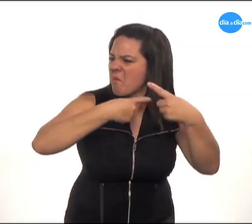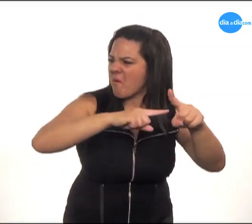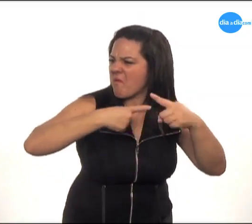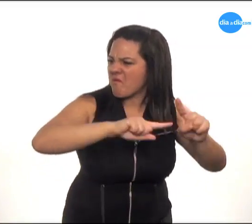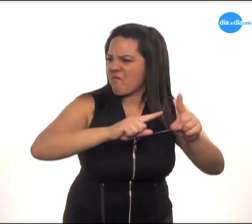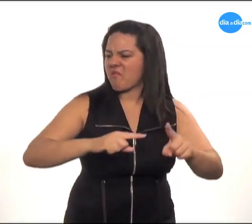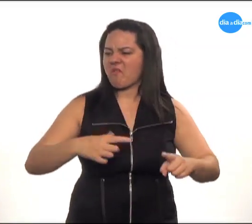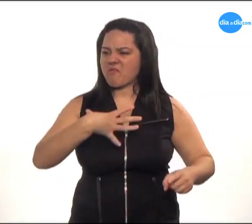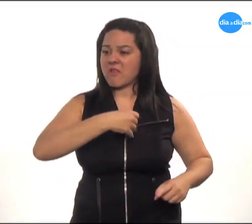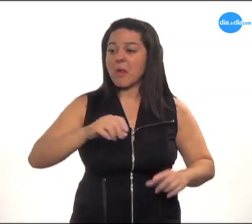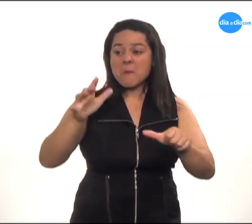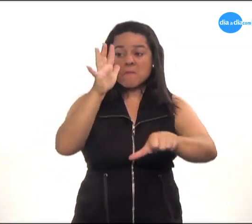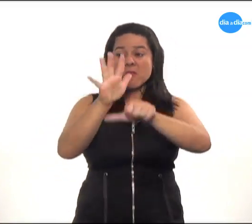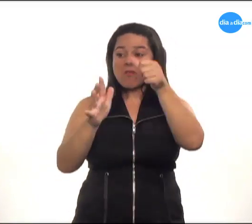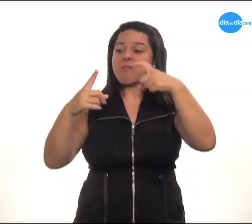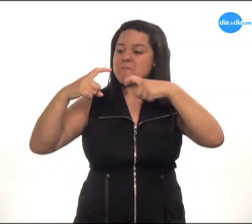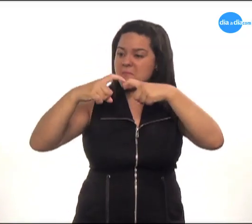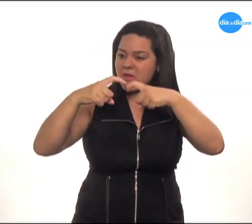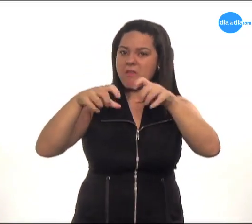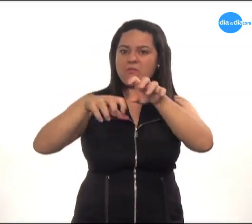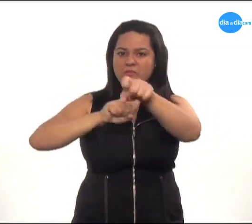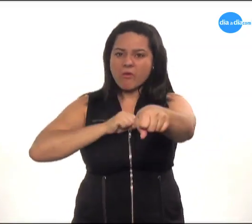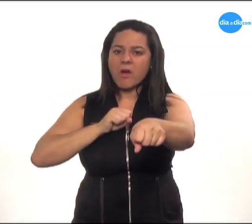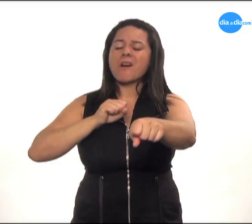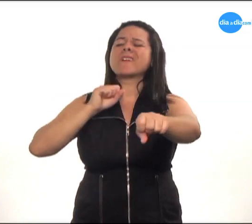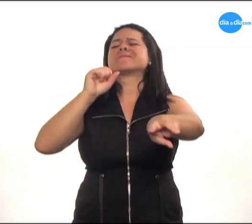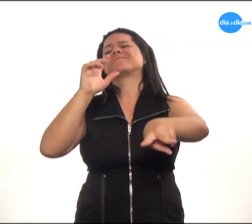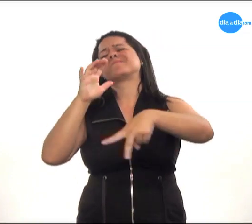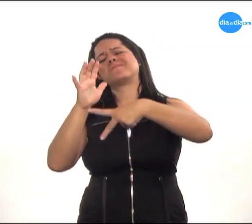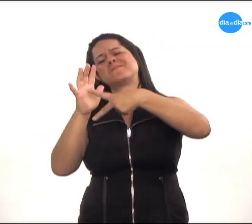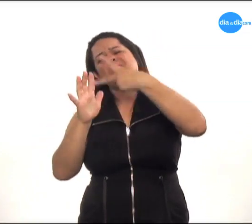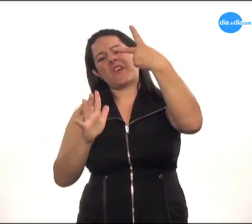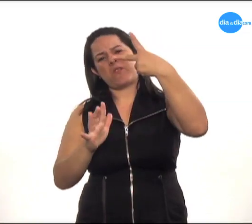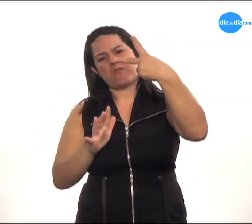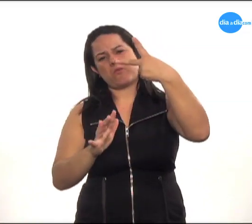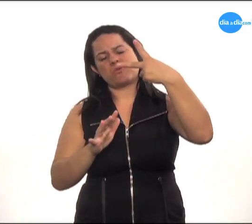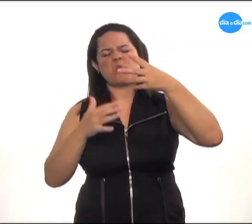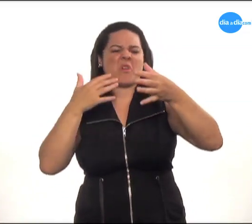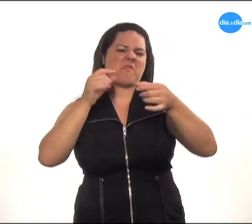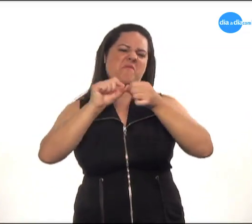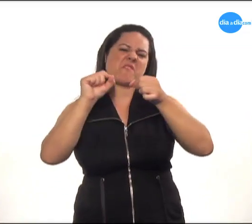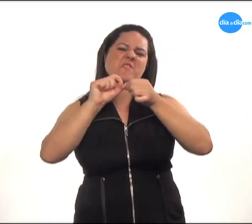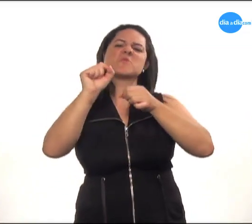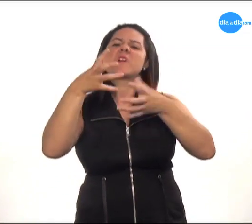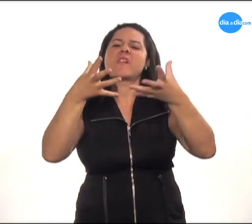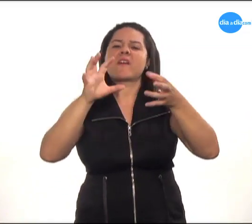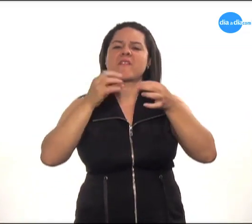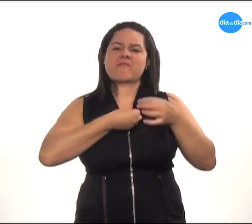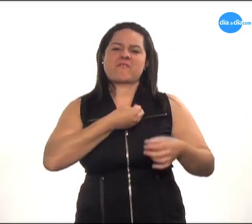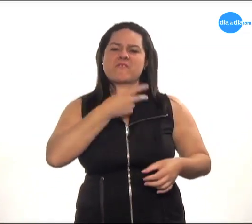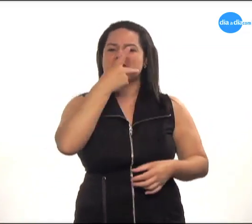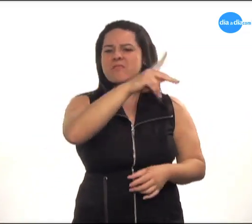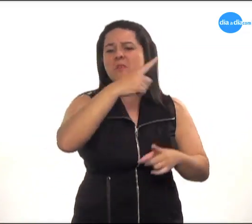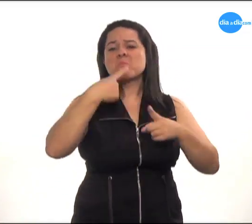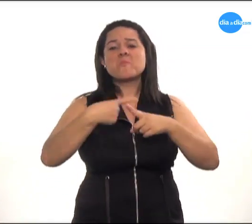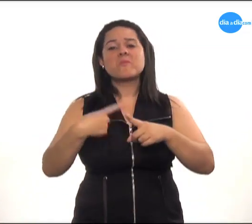Ele primeiro vai ser médico, vai se formar, depois ele vai fazer o que ele quiser. Porque esse negócio de